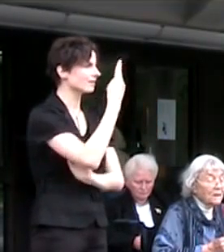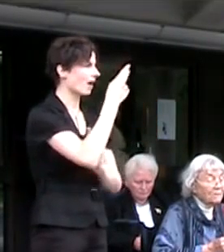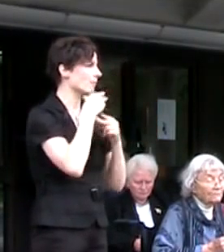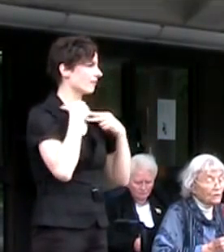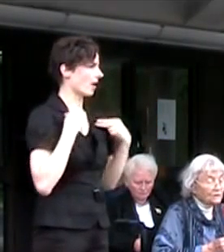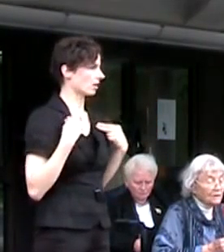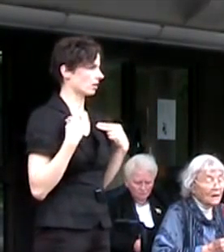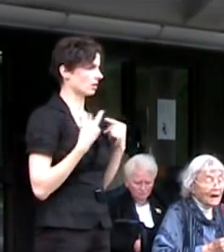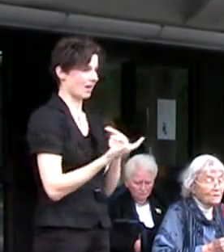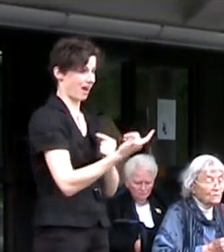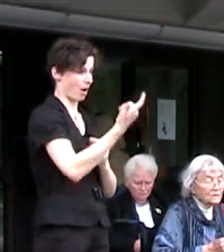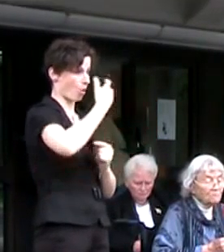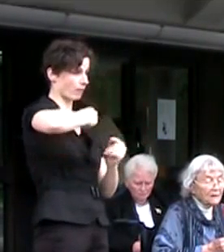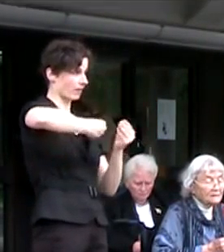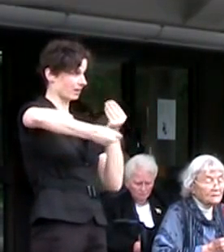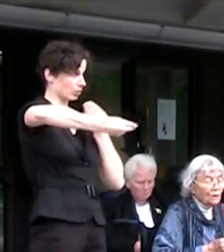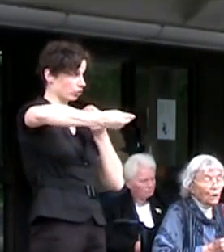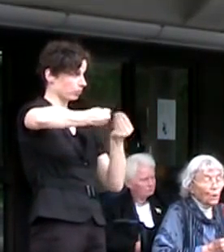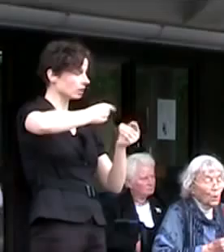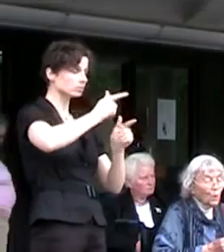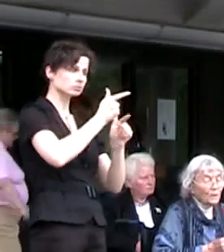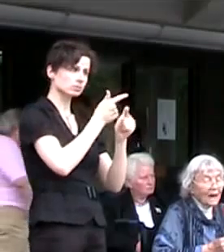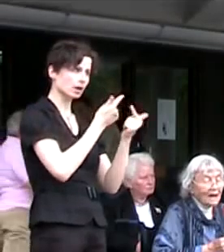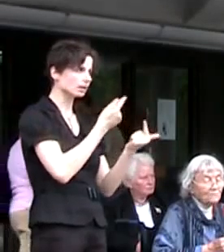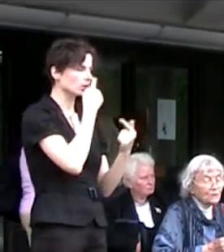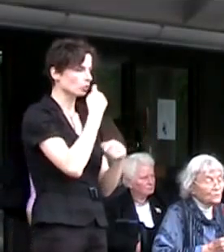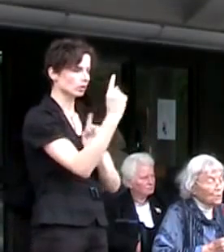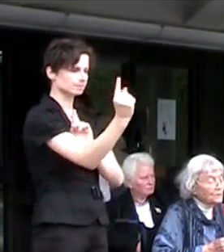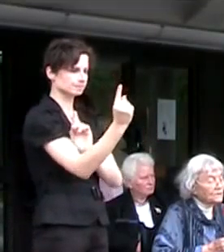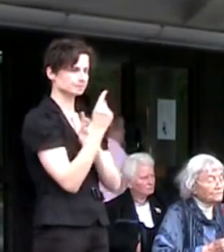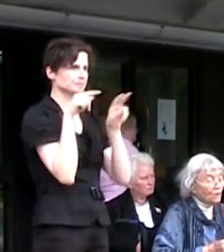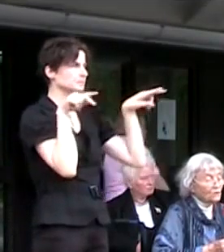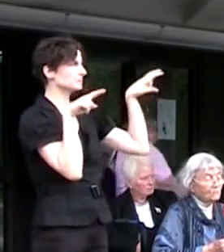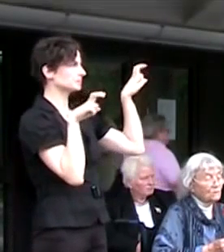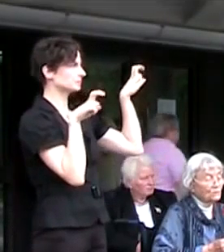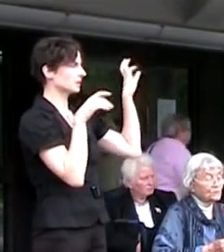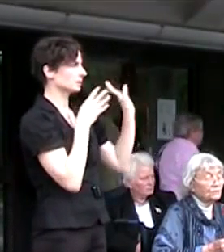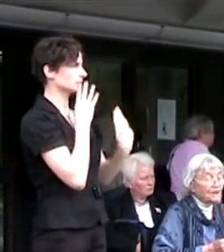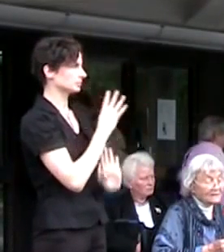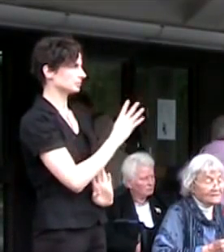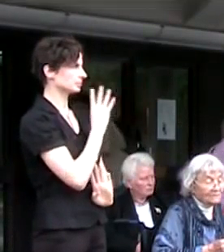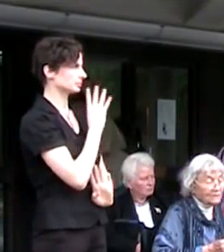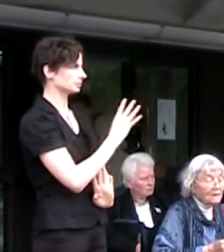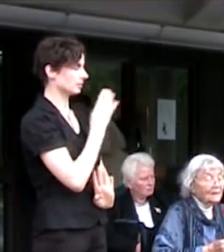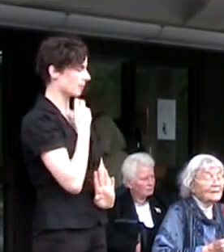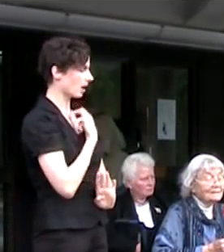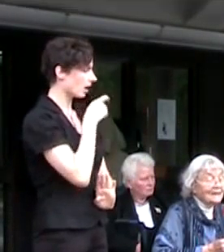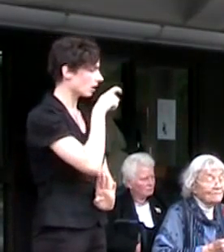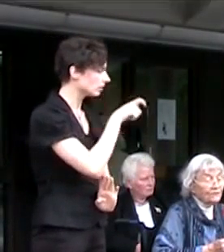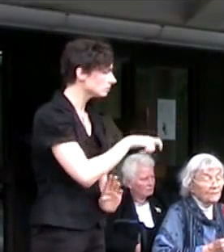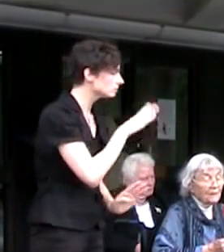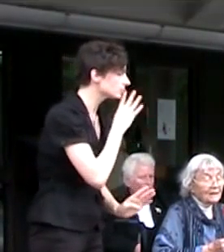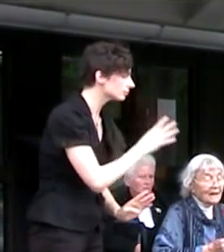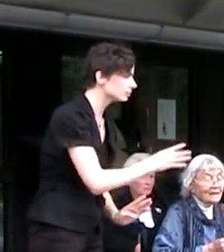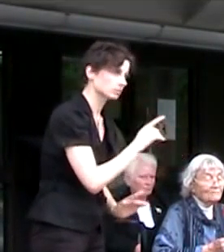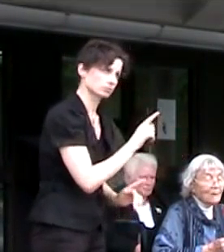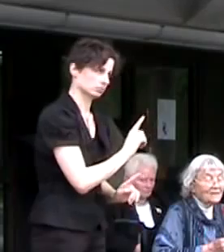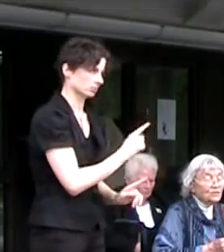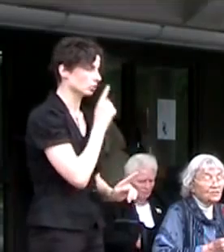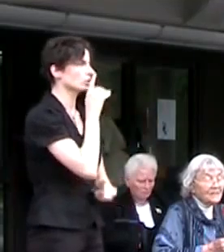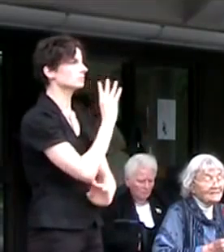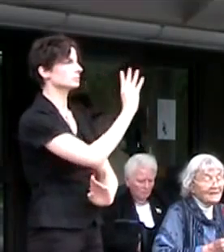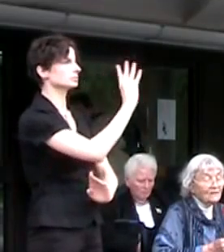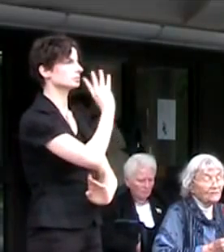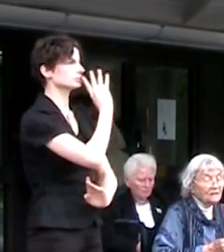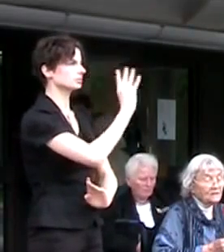nur Bibelworte an unseren Betten, ohne ein persönliches Wort mit uns zu wechseln. Tiefer kann ein